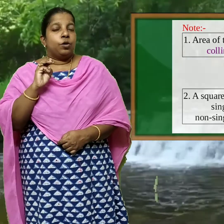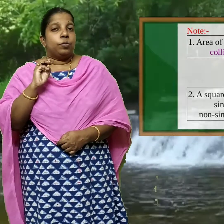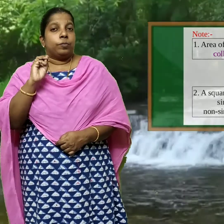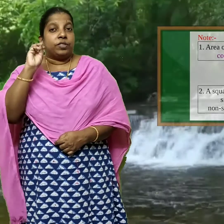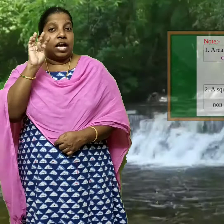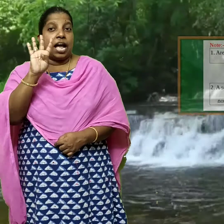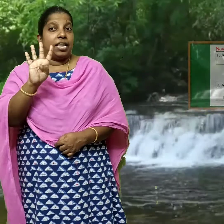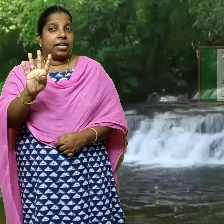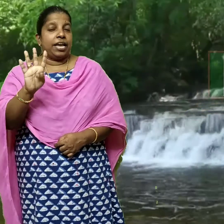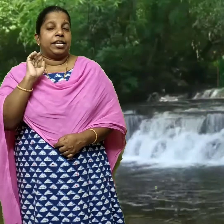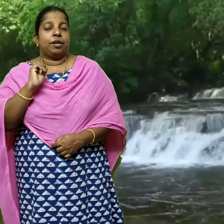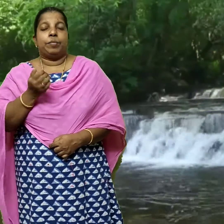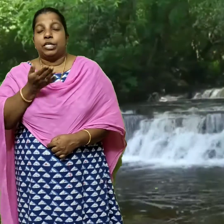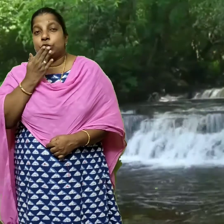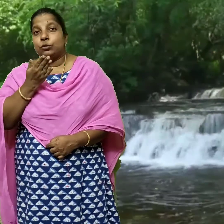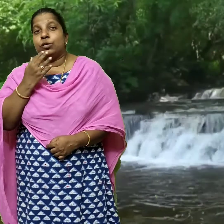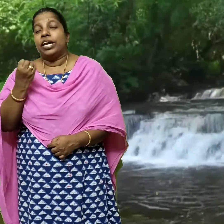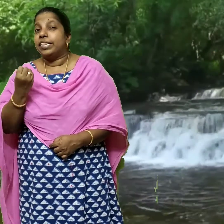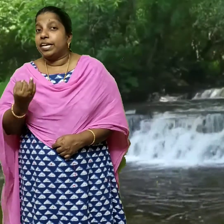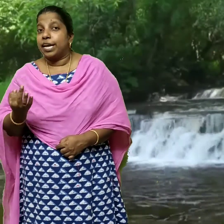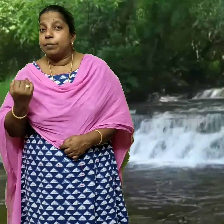ഇന്ന് 4 കാര്യങ്ങൾ പഠിച്ചു.